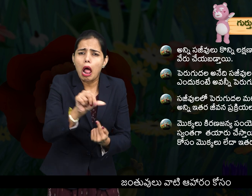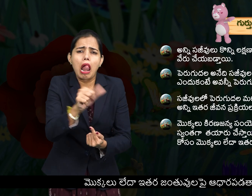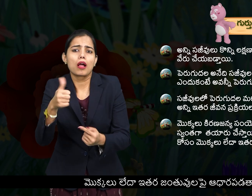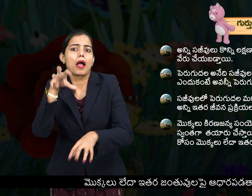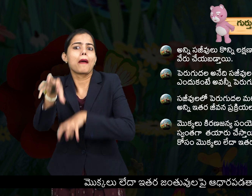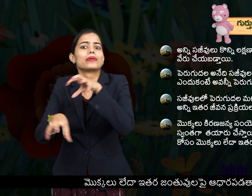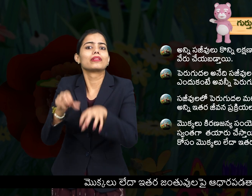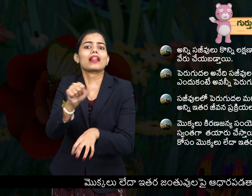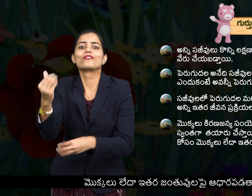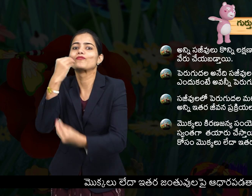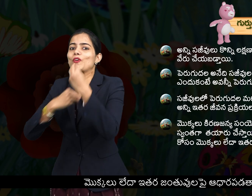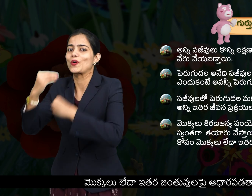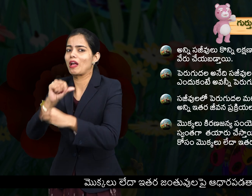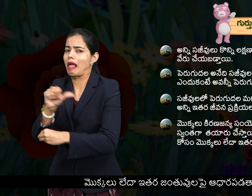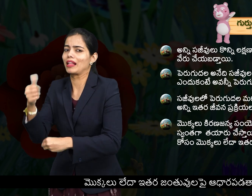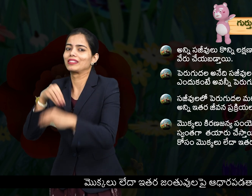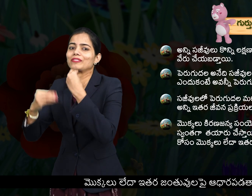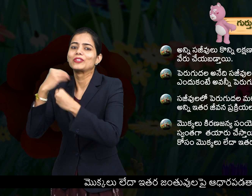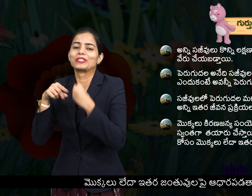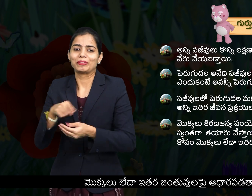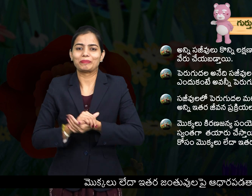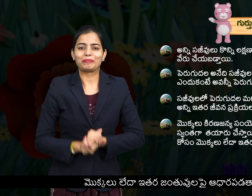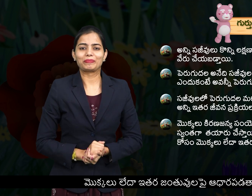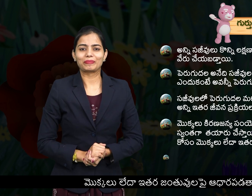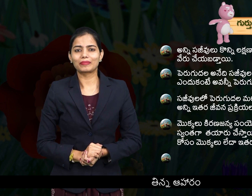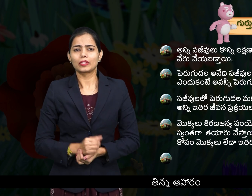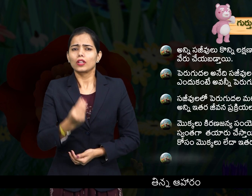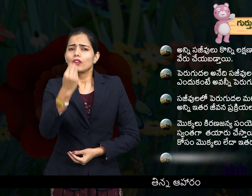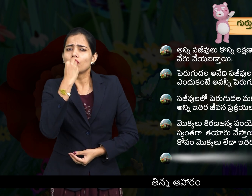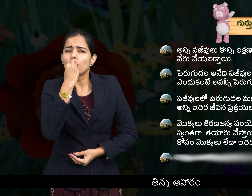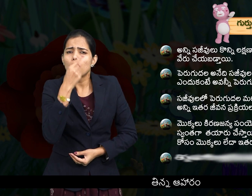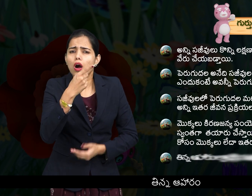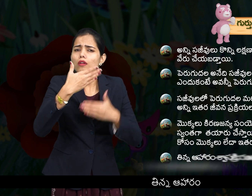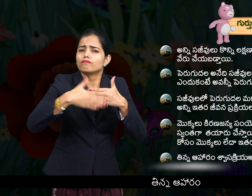కోసం మొక్కలు లేదా ఇతర జంతువులపై ఆధారపడతాయి.